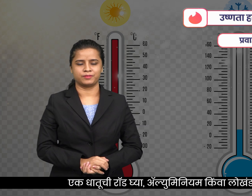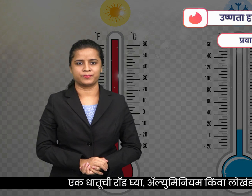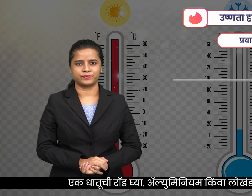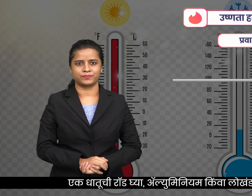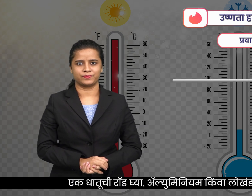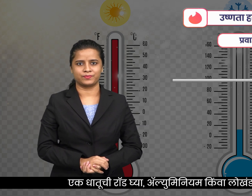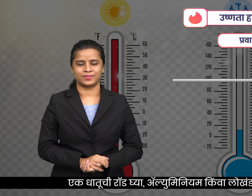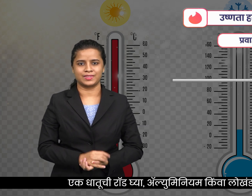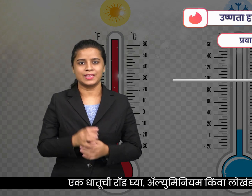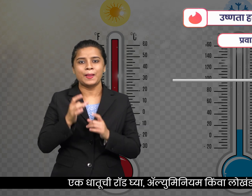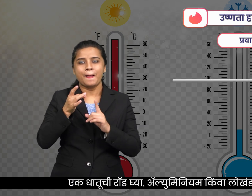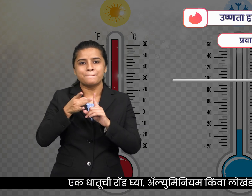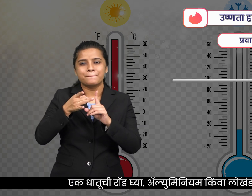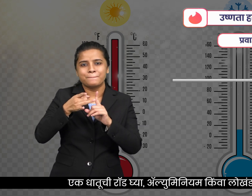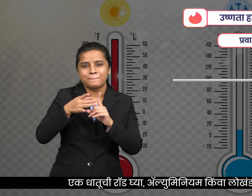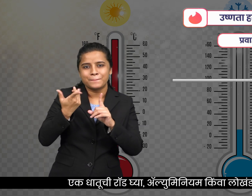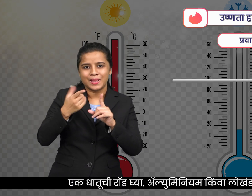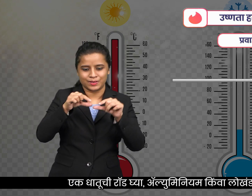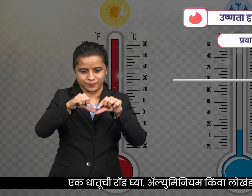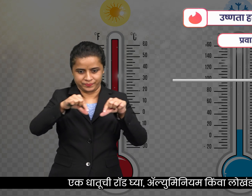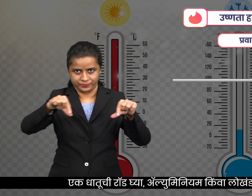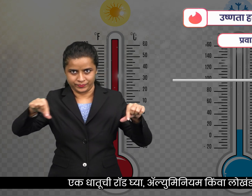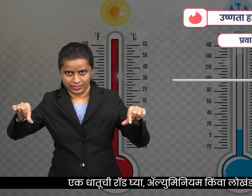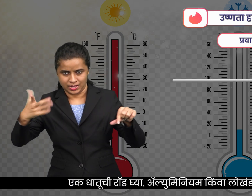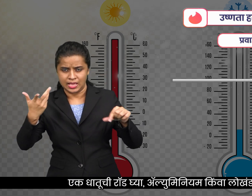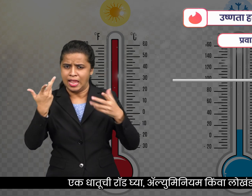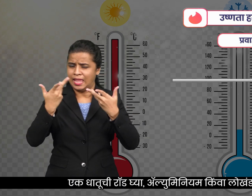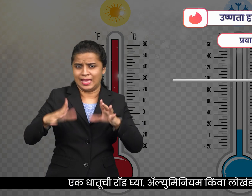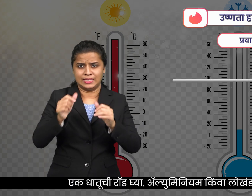एक धातूची रॉड घ्या, ॲल्युमिनियम किंवा लोखंड म्हणा.